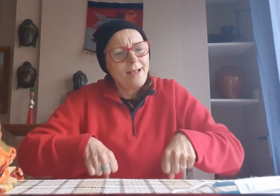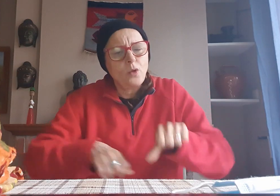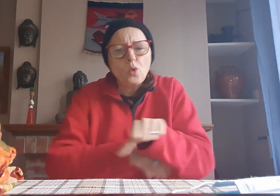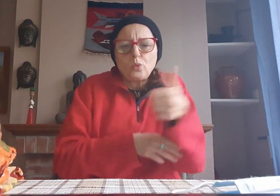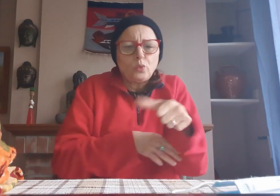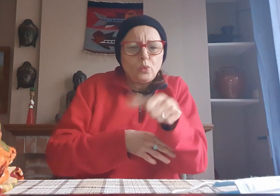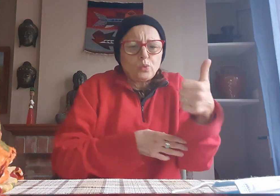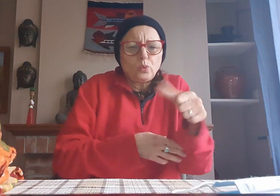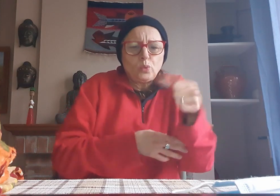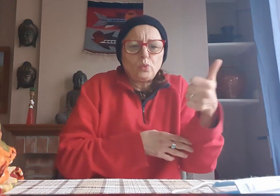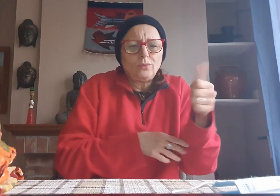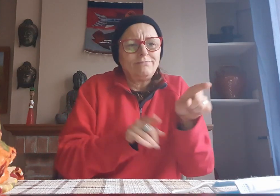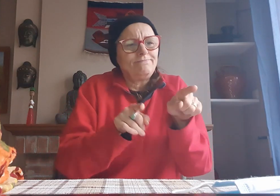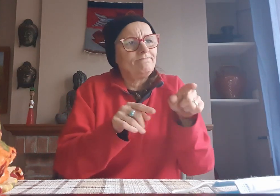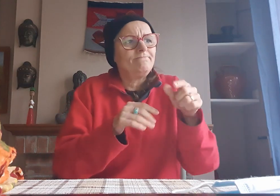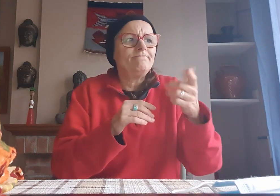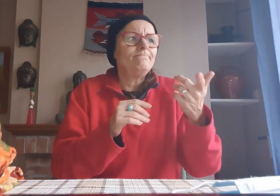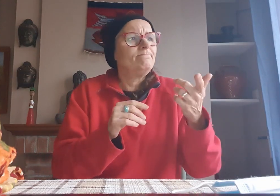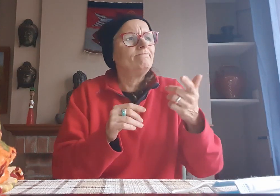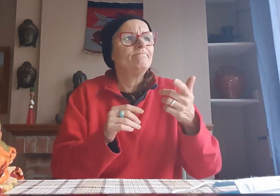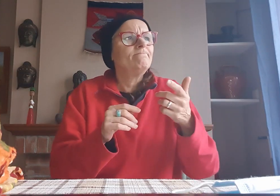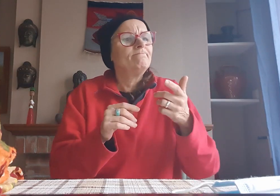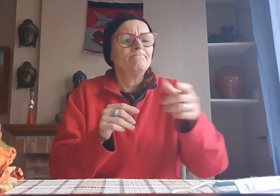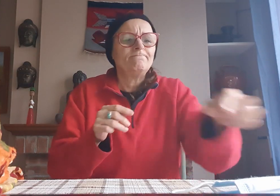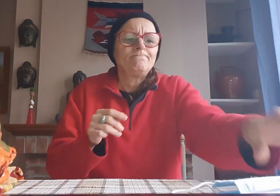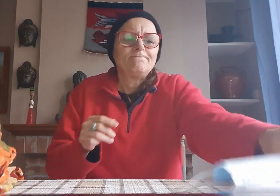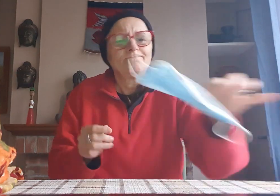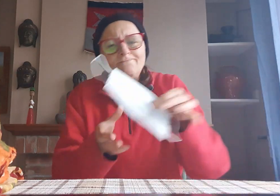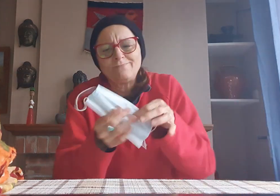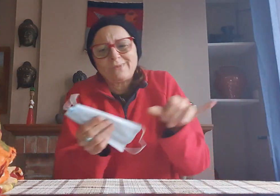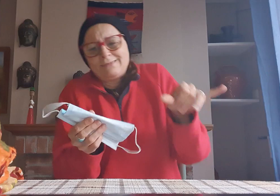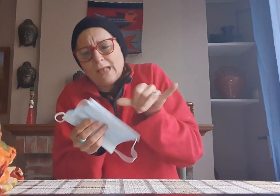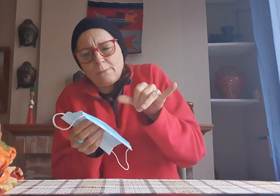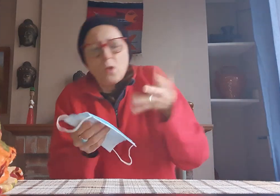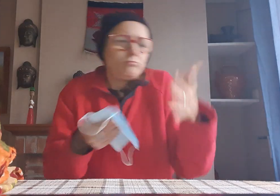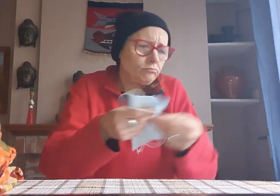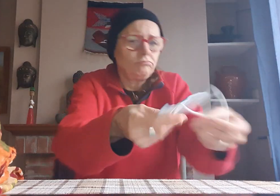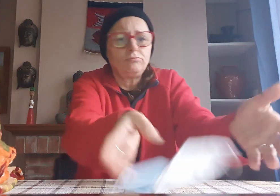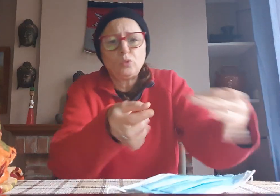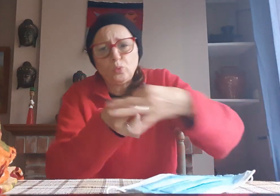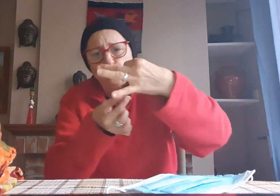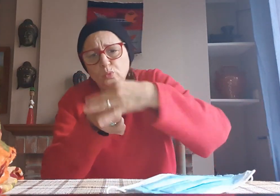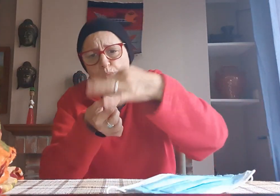parcela. Esas son las cualidades más importantes que busca un promotor cuando quiere comprar un terreno.